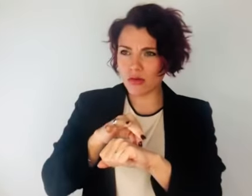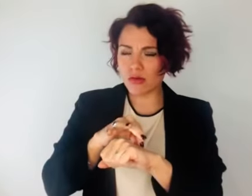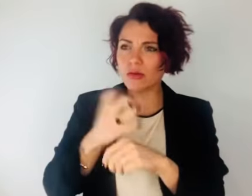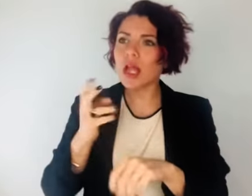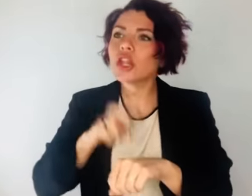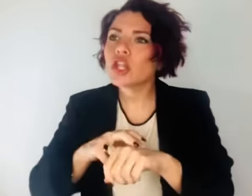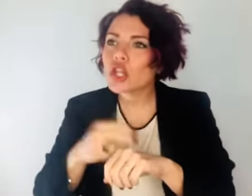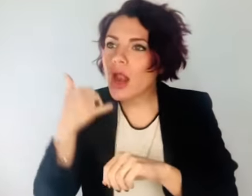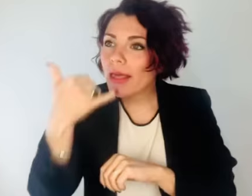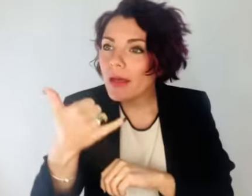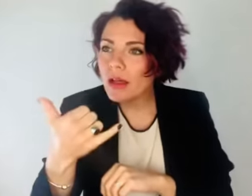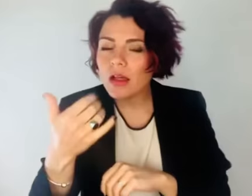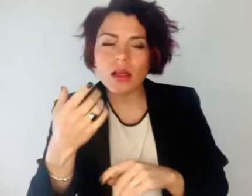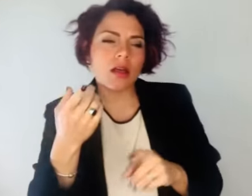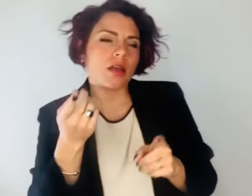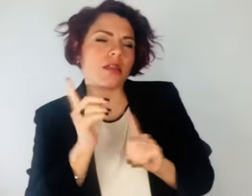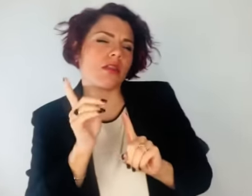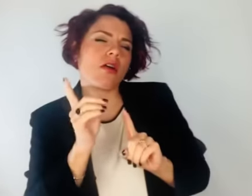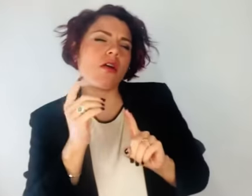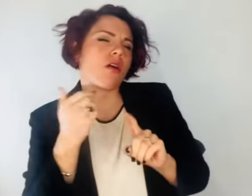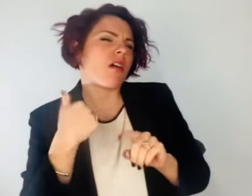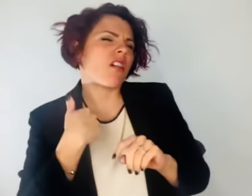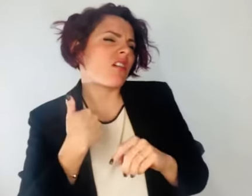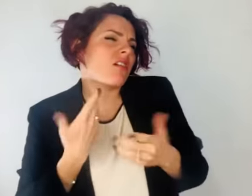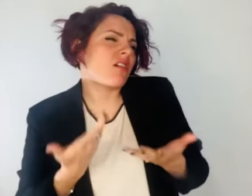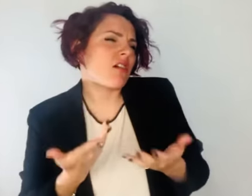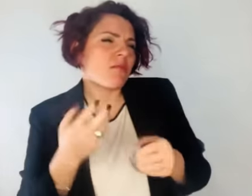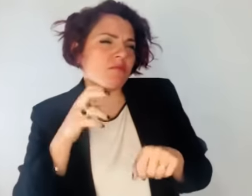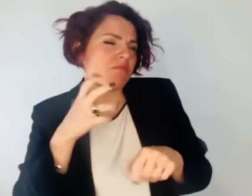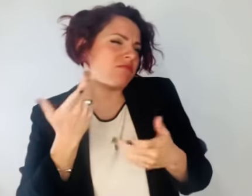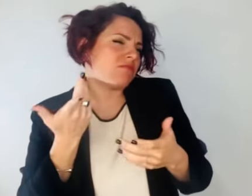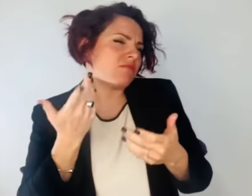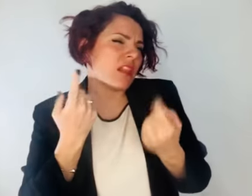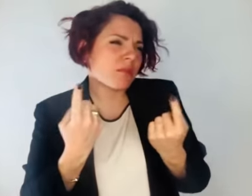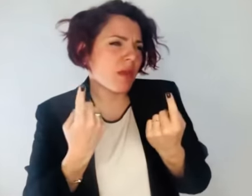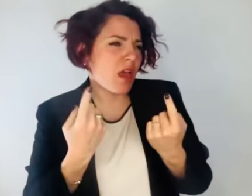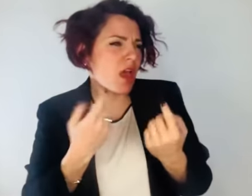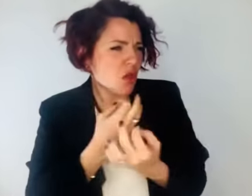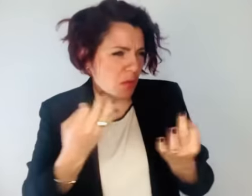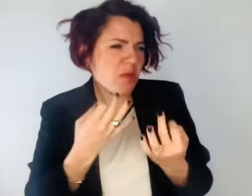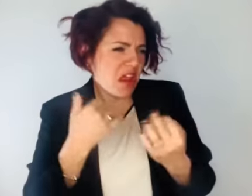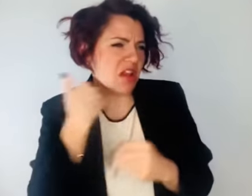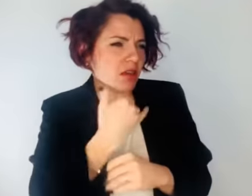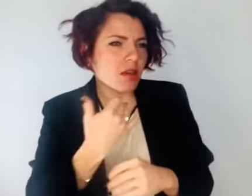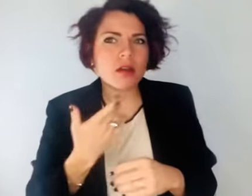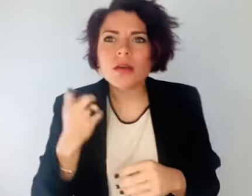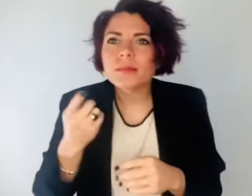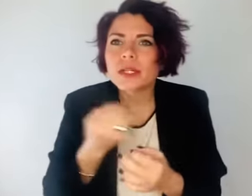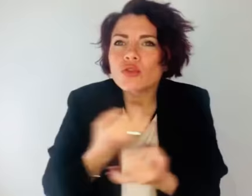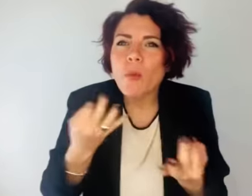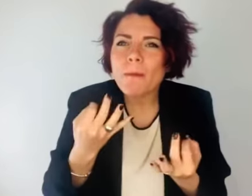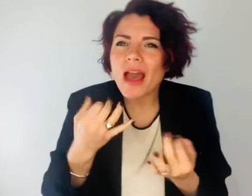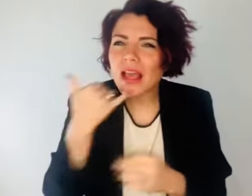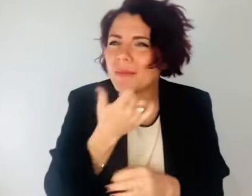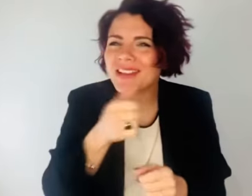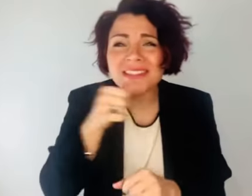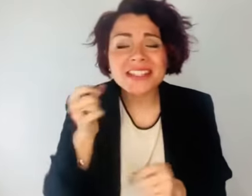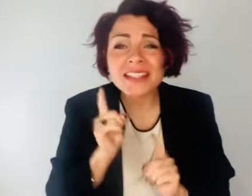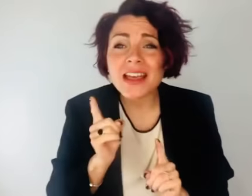dice hai chiamato il dottore no adesso quando sto bene lo chiamo quando sto bene